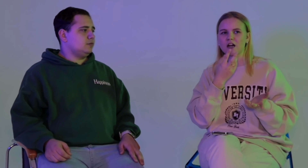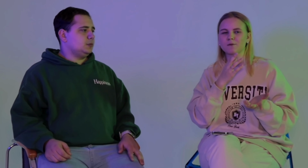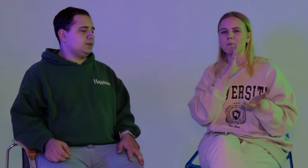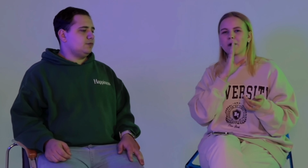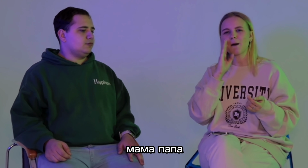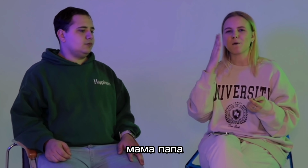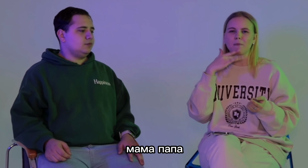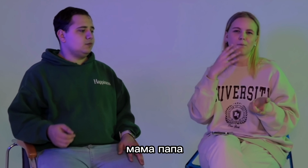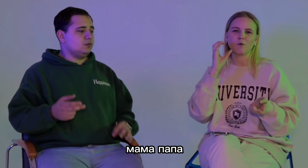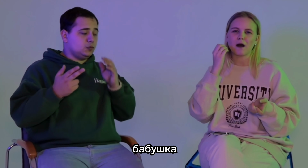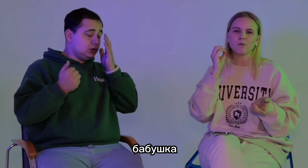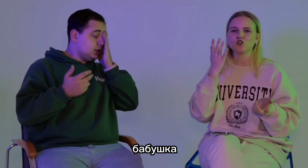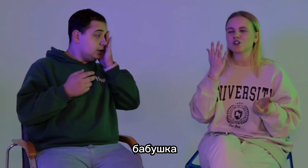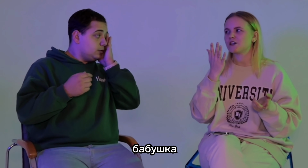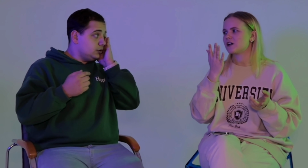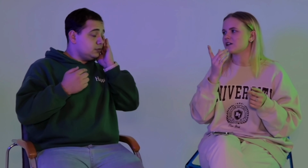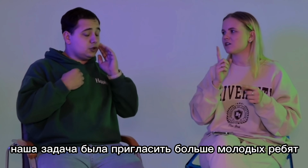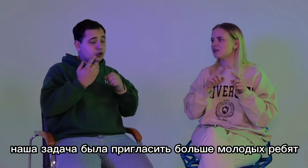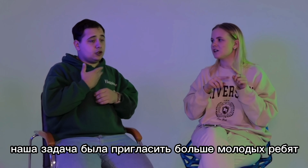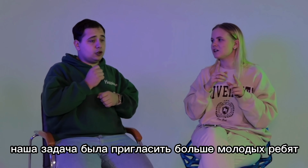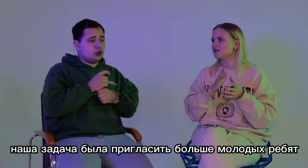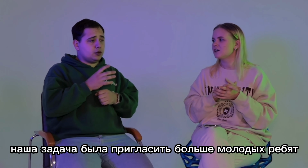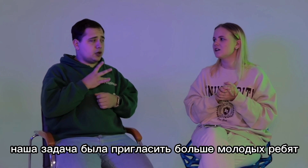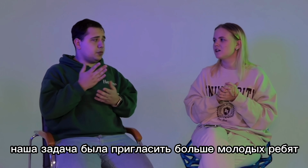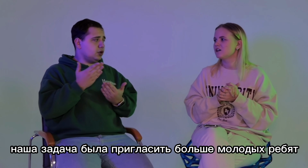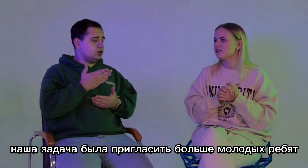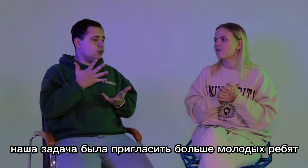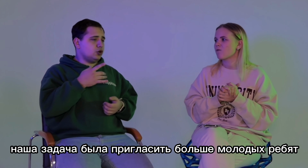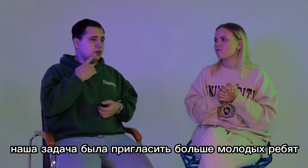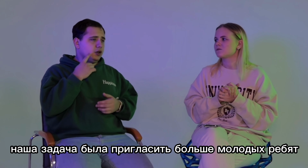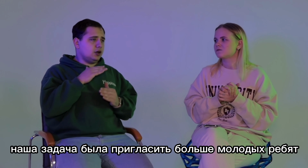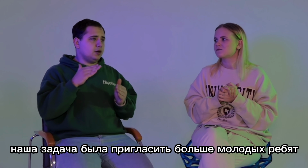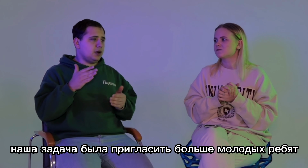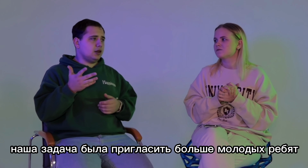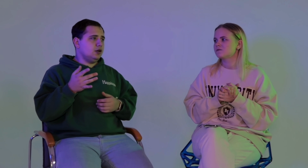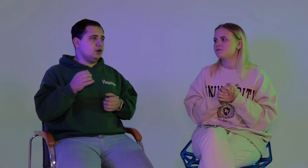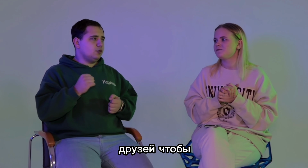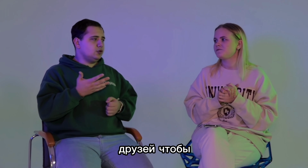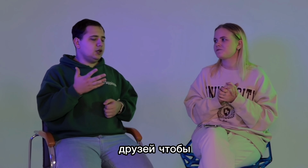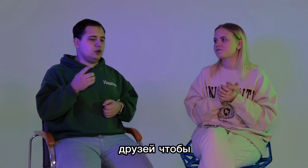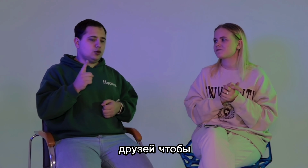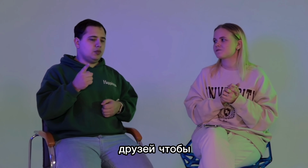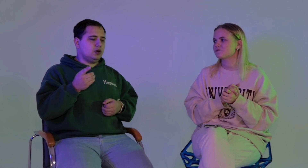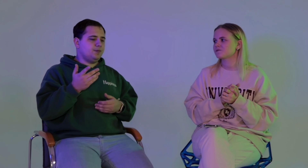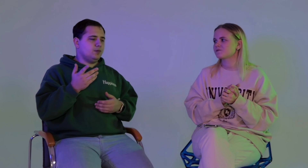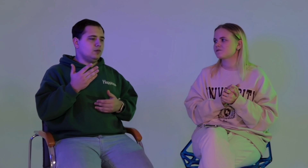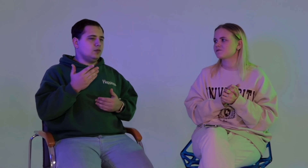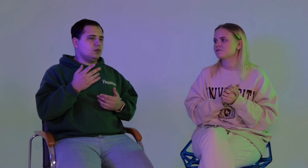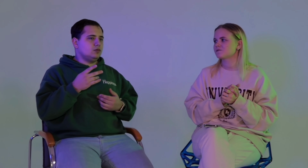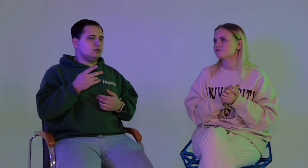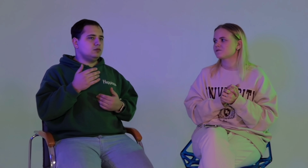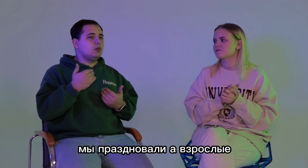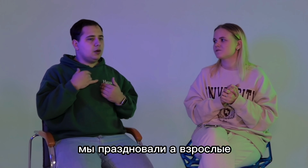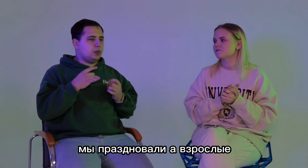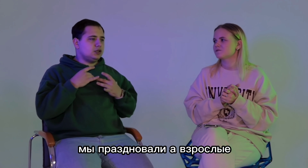там, да, мамы, папы, бабушки. Да? Наша задача была пригласить больше молодых ребят, друзей, чтобы мы